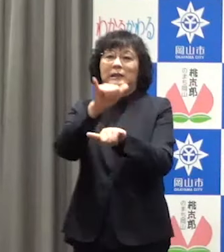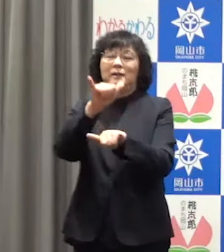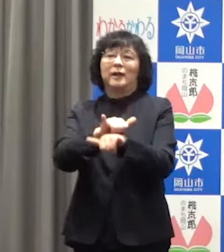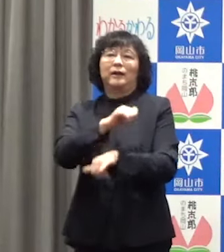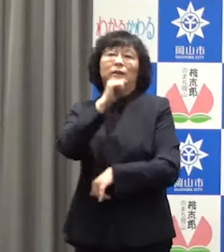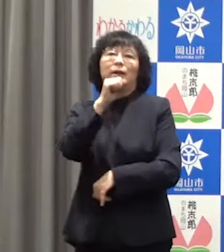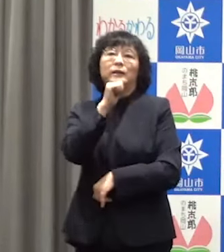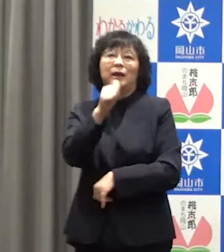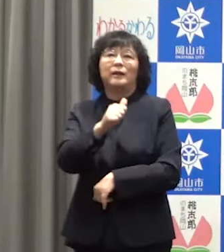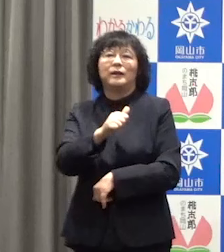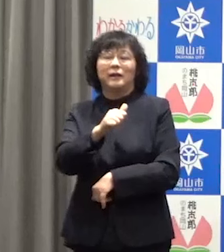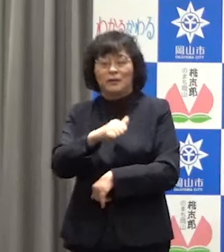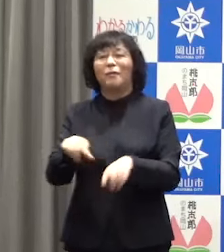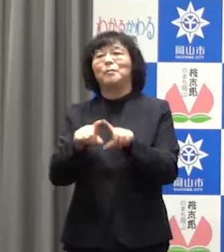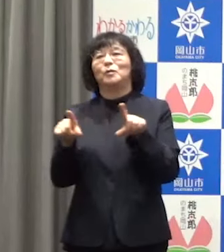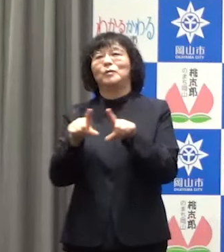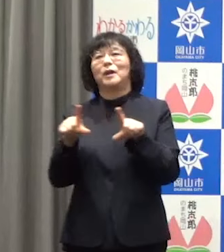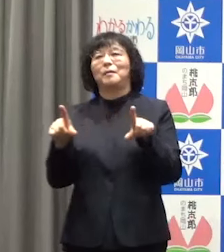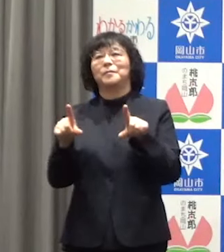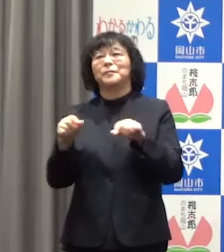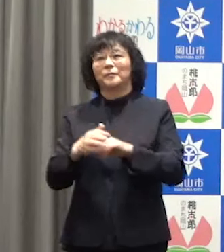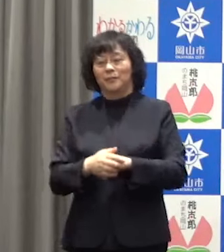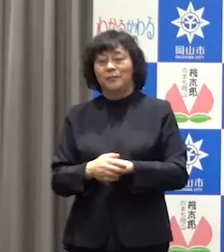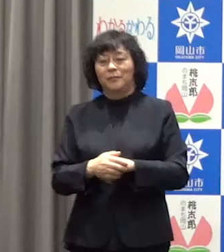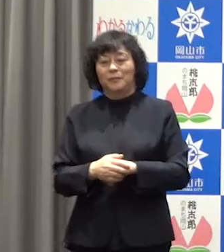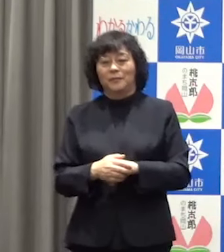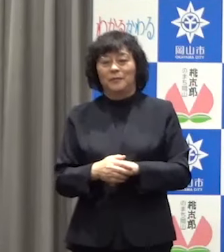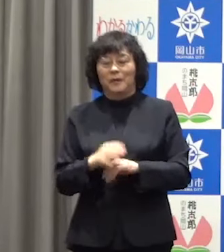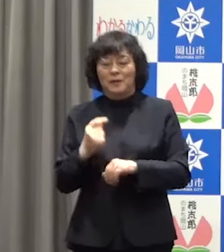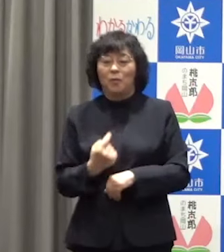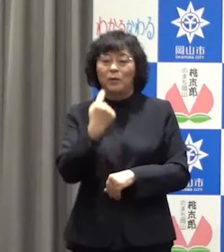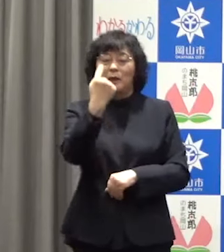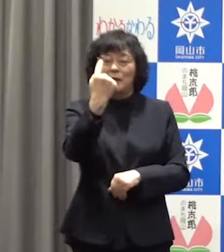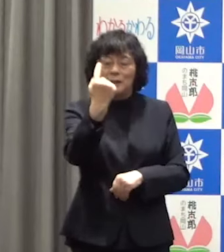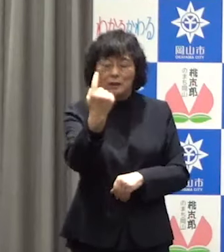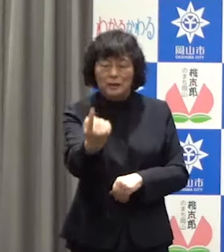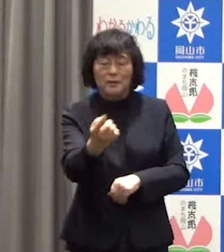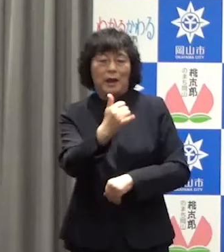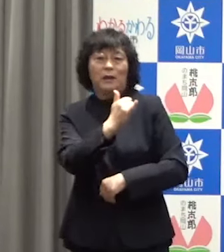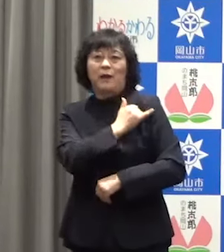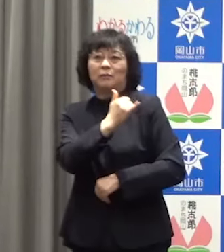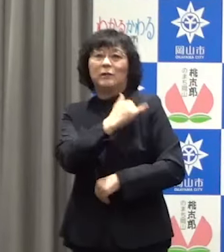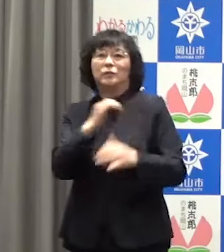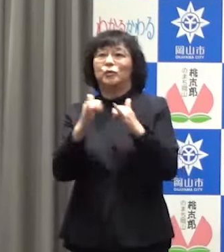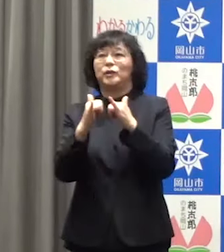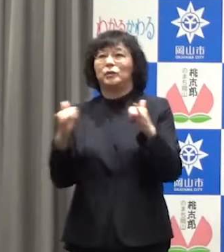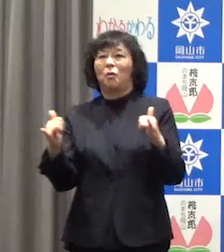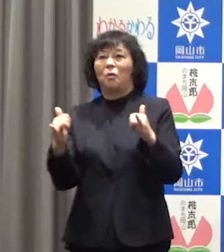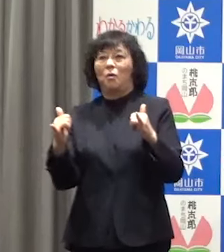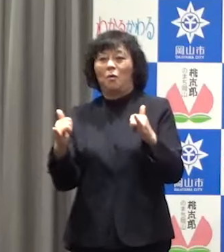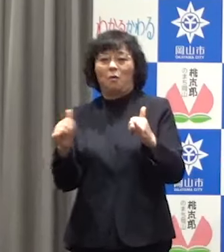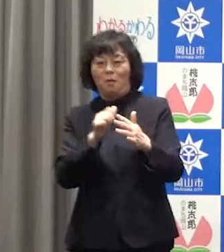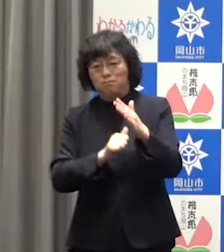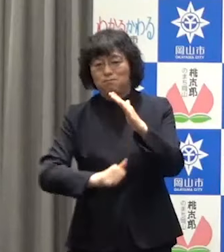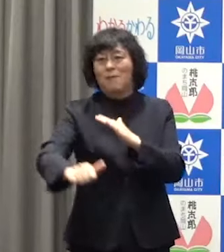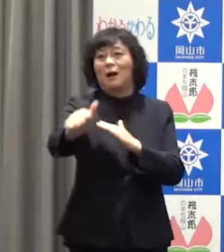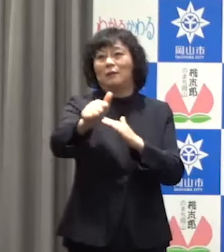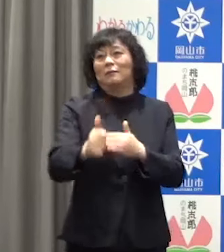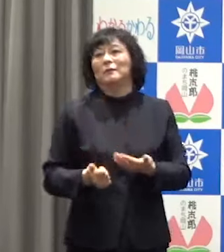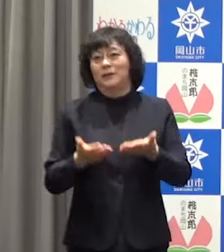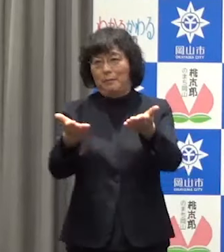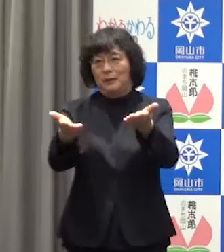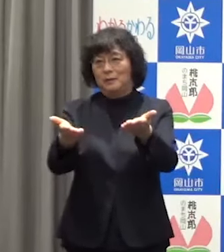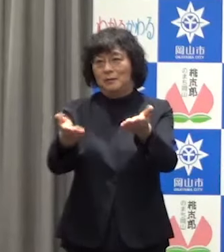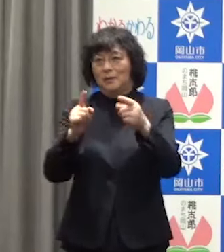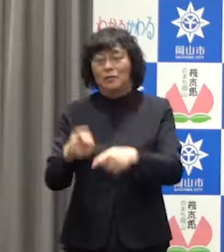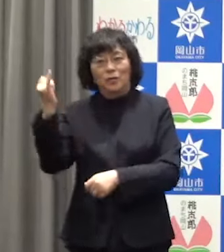行って、本当に役に立つような方を送っていると、そのイメージを持ってい